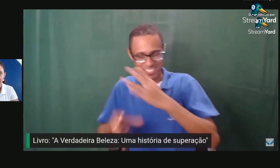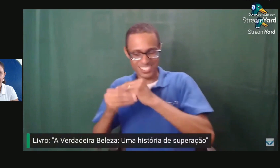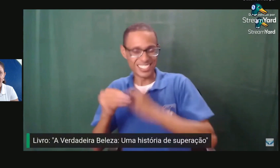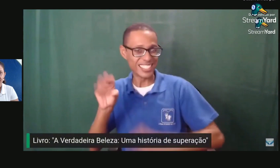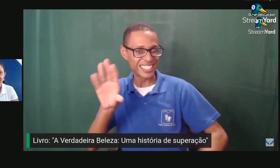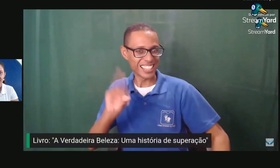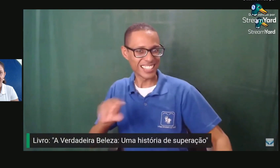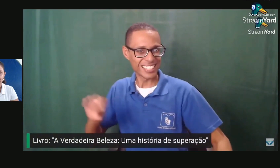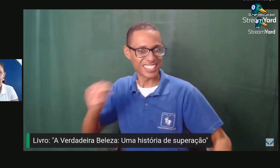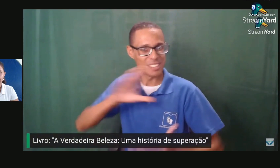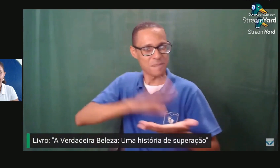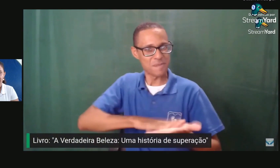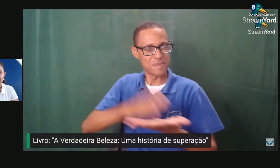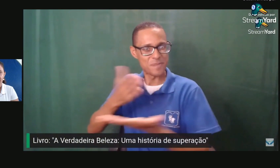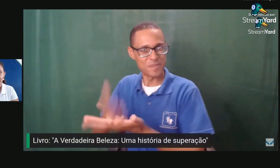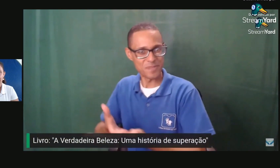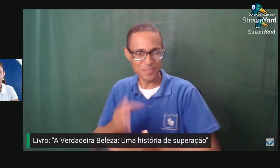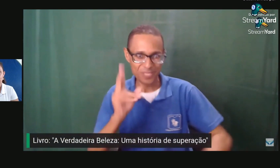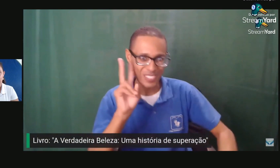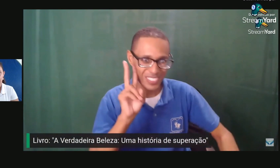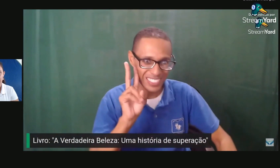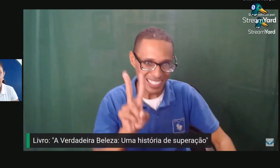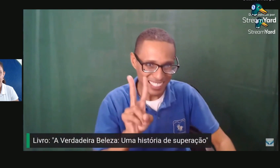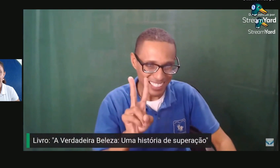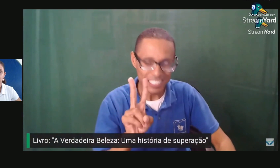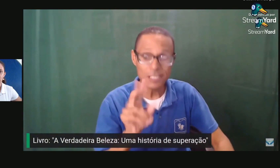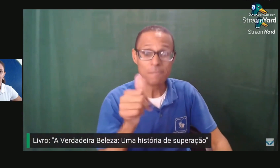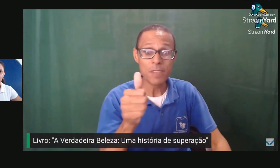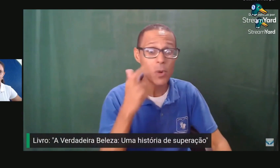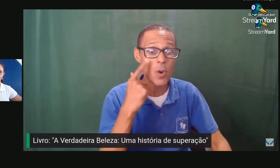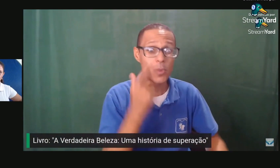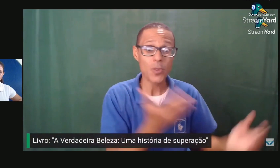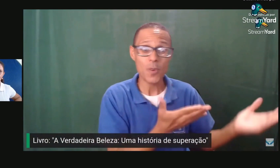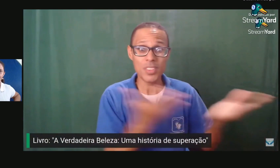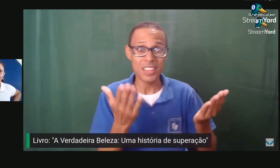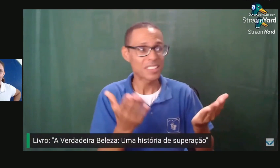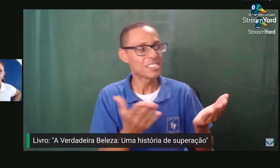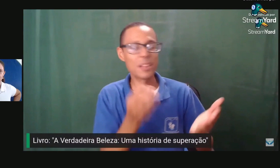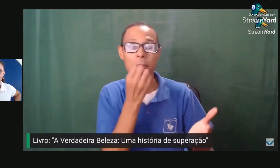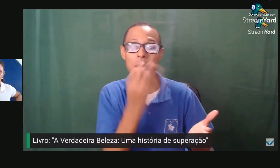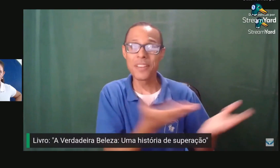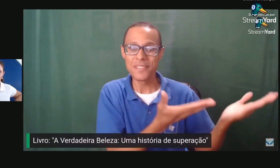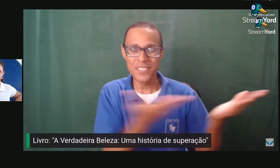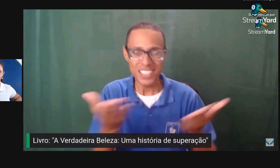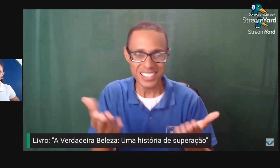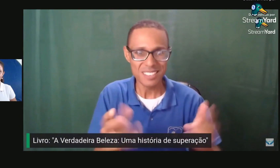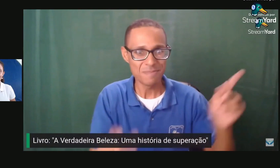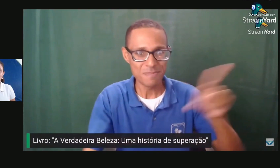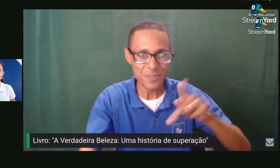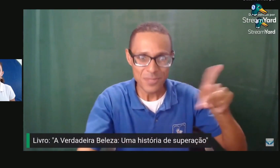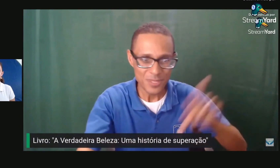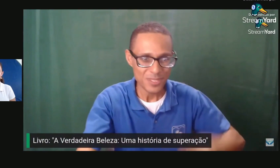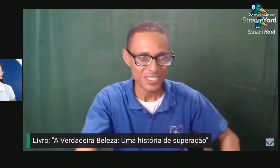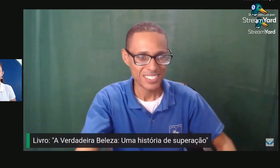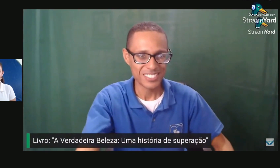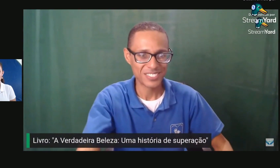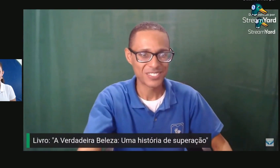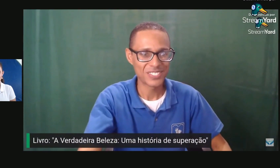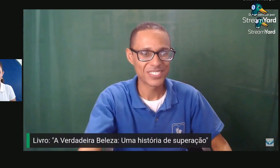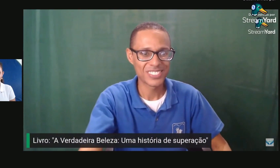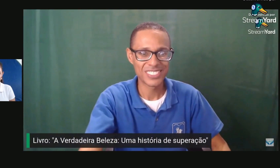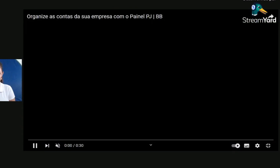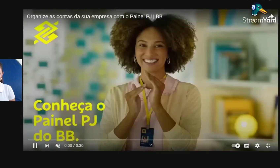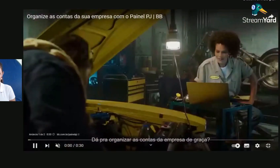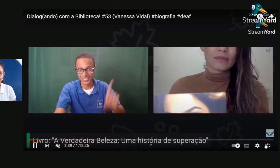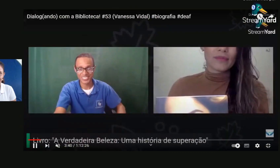perguntas, certo? E, posteriormente, nós teremos o segundo vídeo com a tradução voz. Seja bem-vinda,